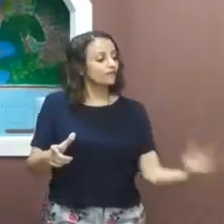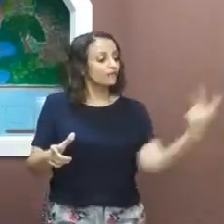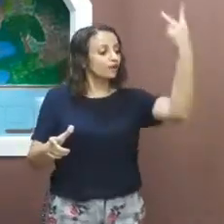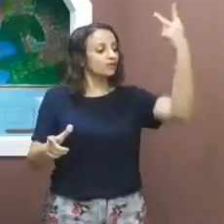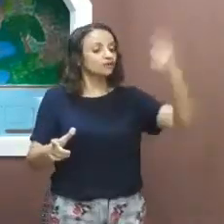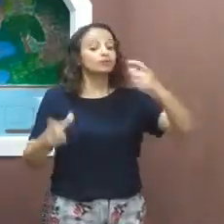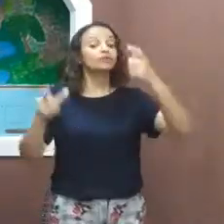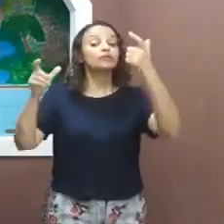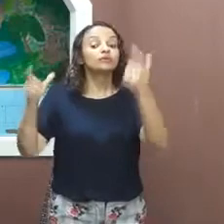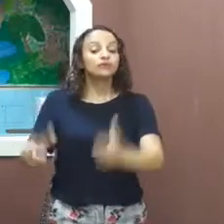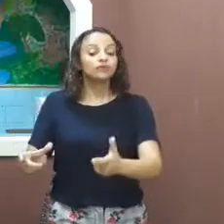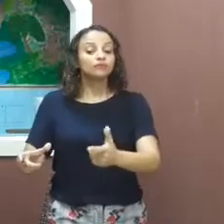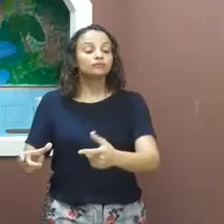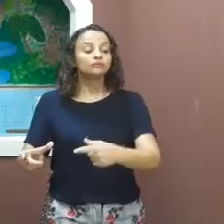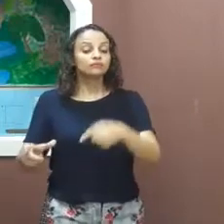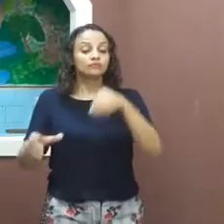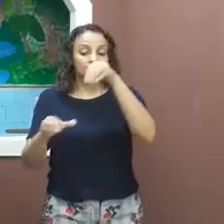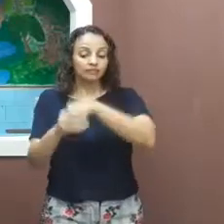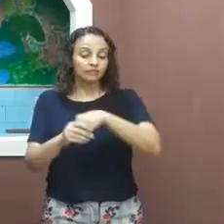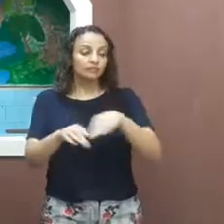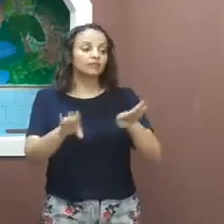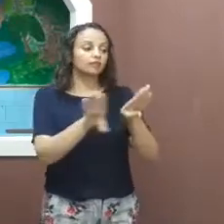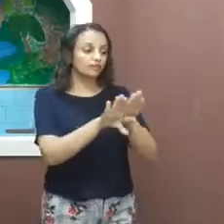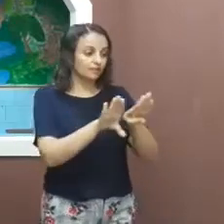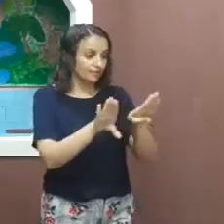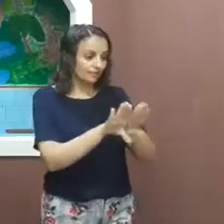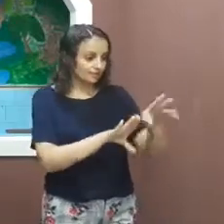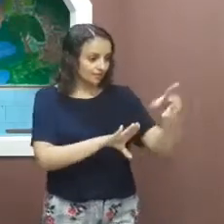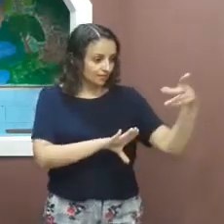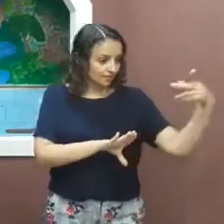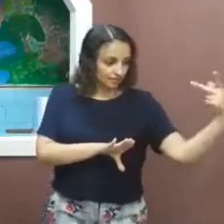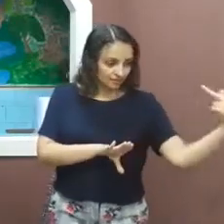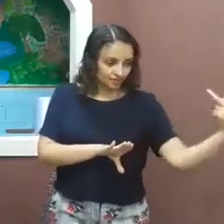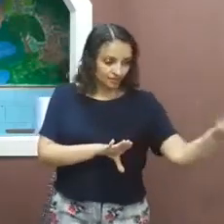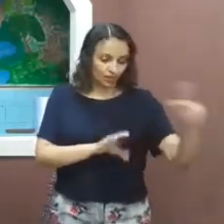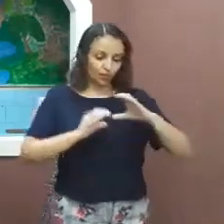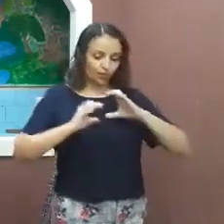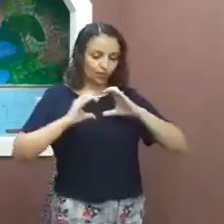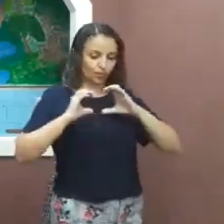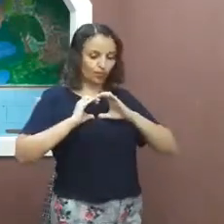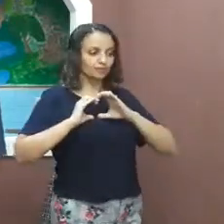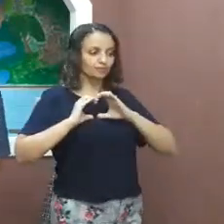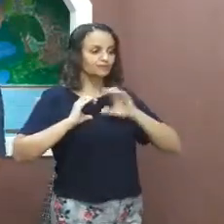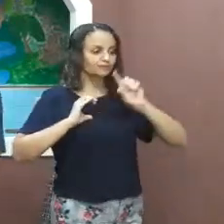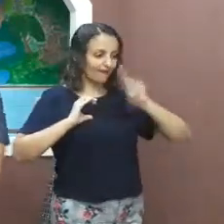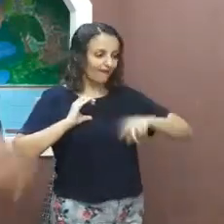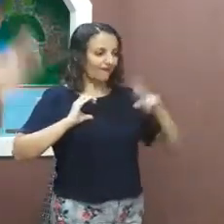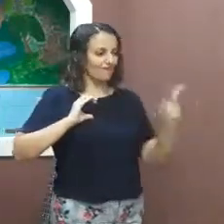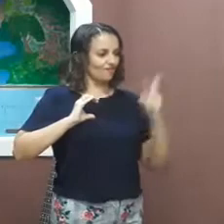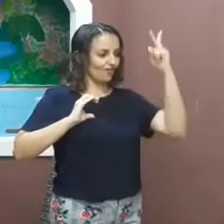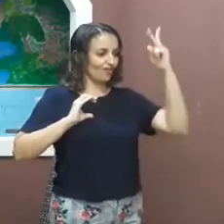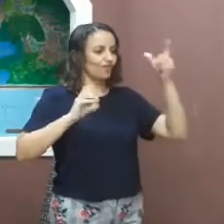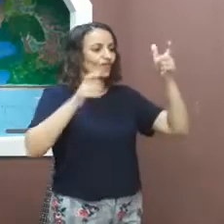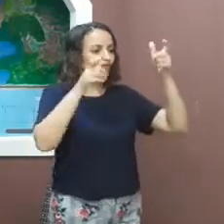valor, o que vai estar também? Seu coração. E